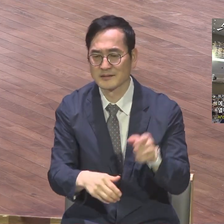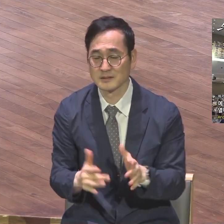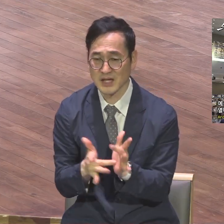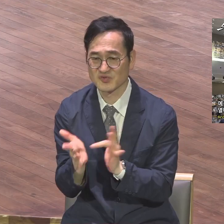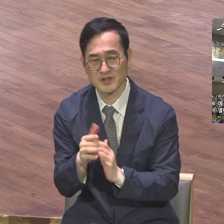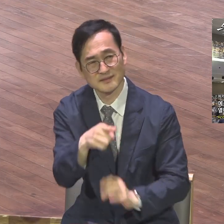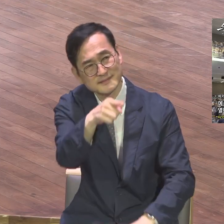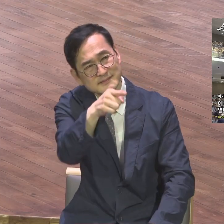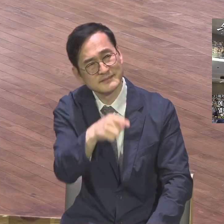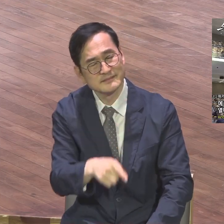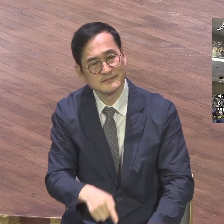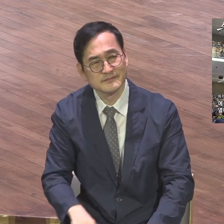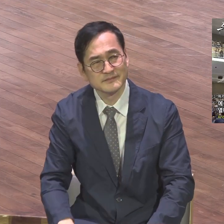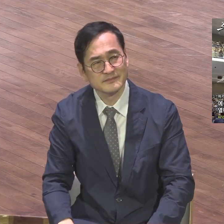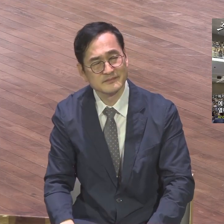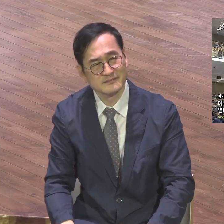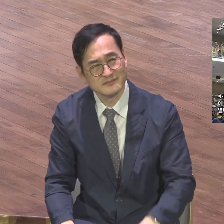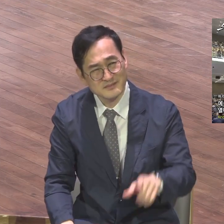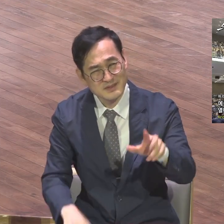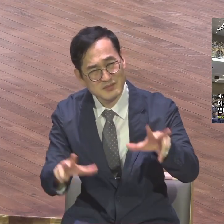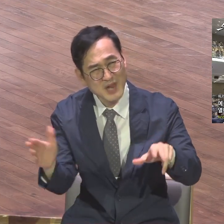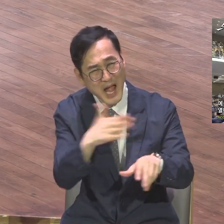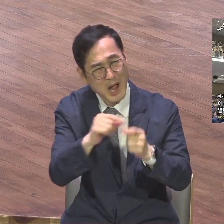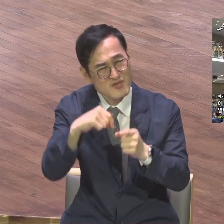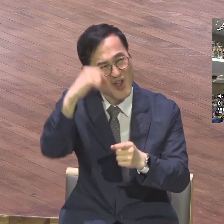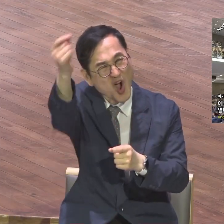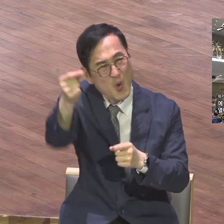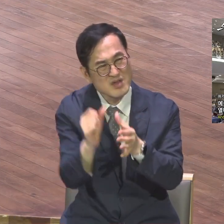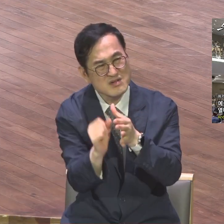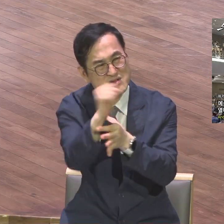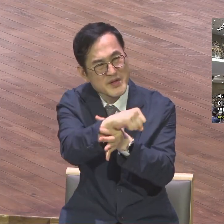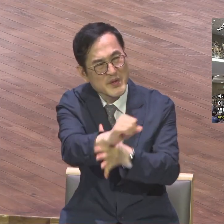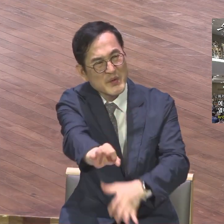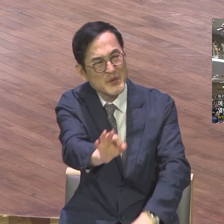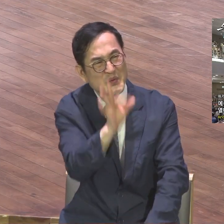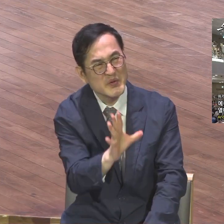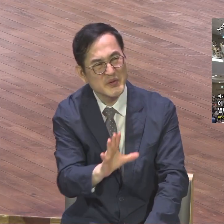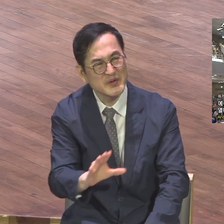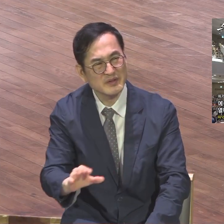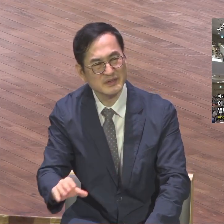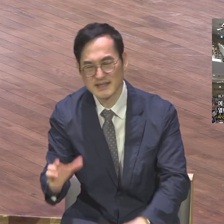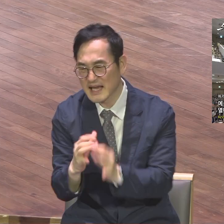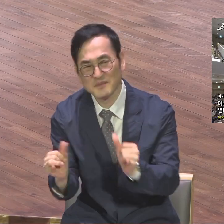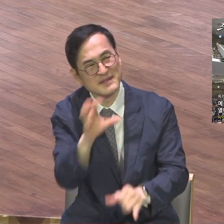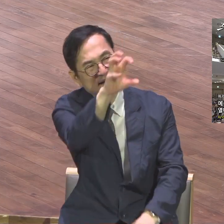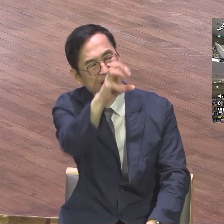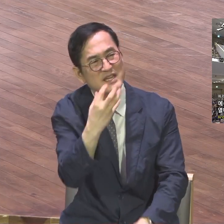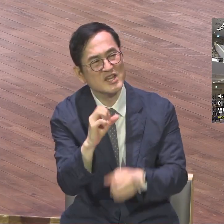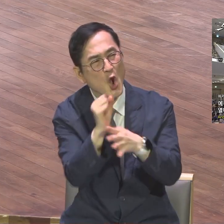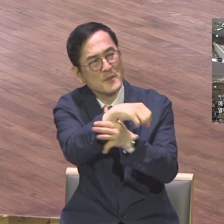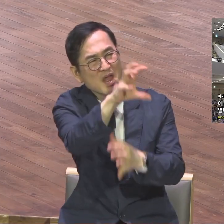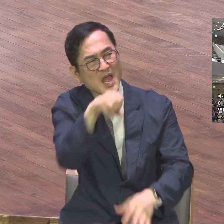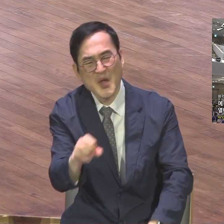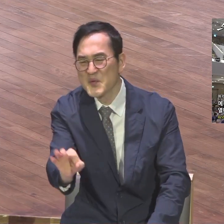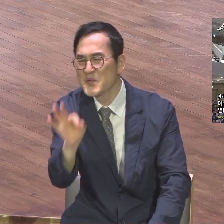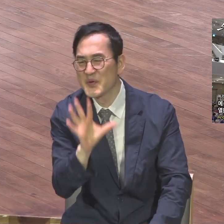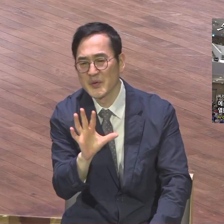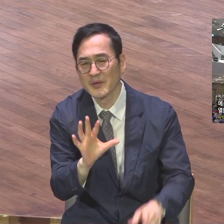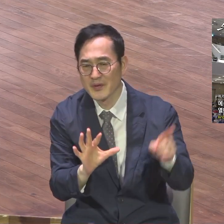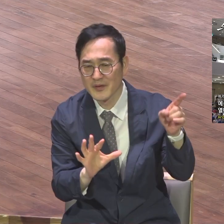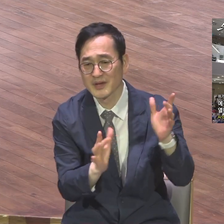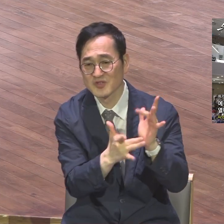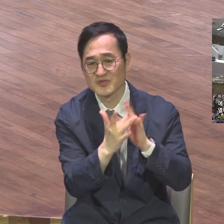예수께서 나무에게 말씀하여 이르시되 이제부터 영원토록 사람이 내게서 열매를 따먹지 못하리라 하시니 제자들이 이를